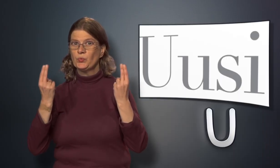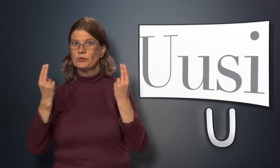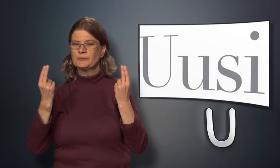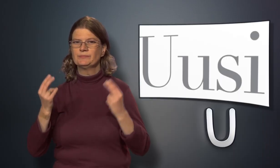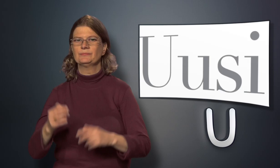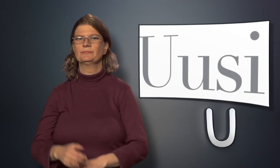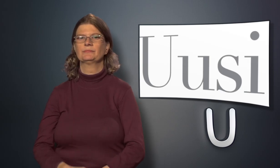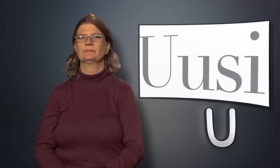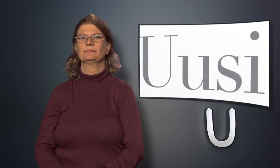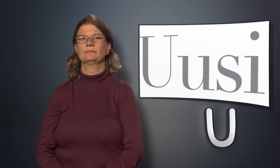Uusi.